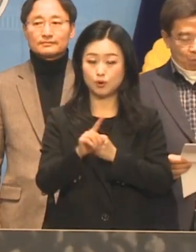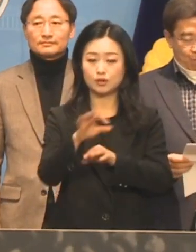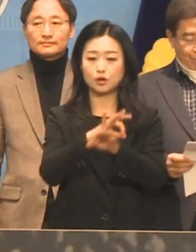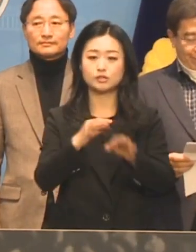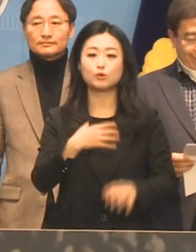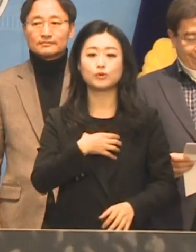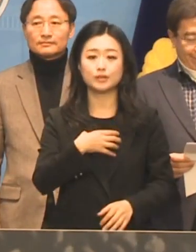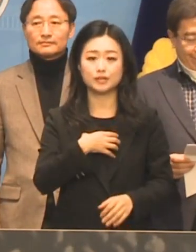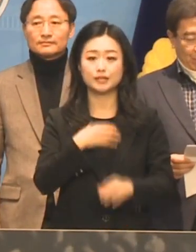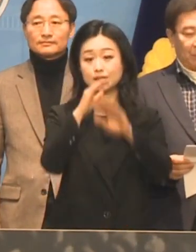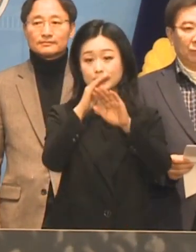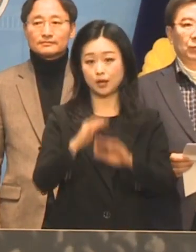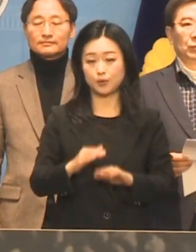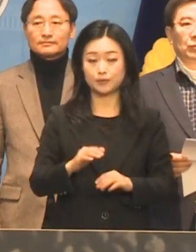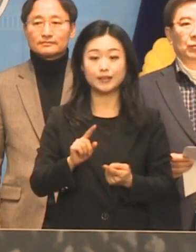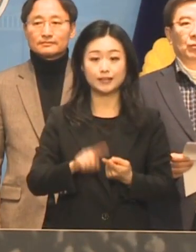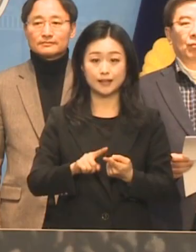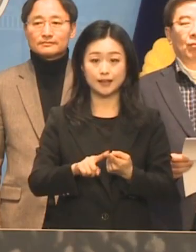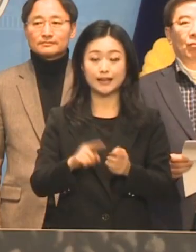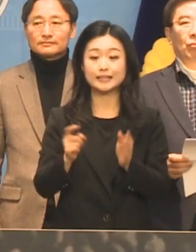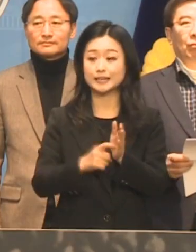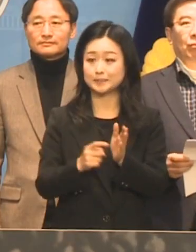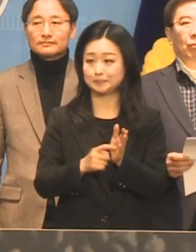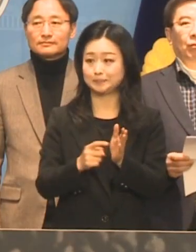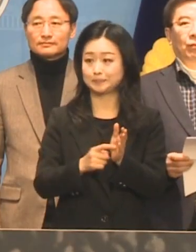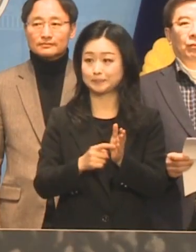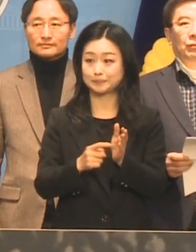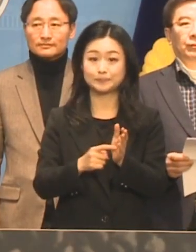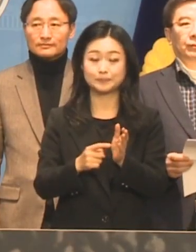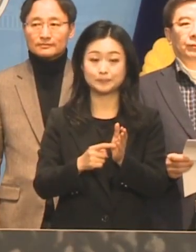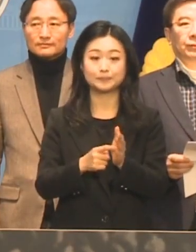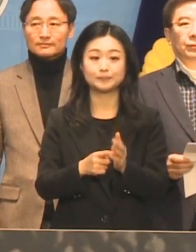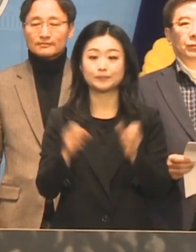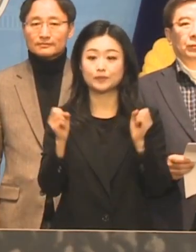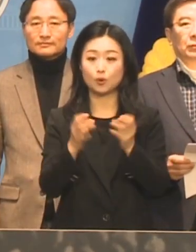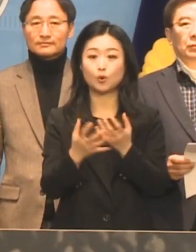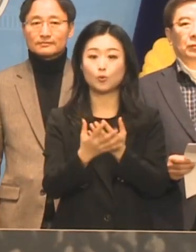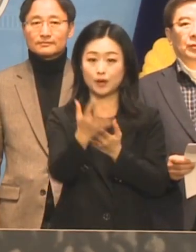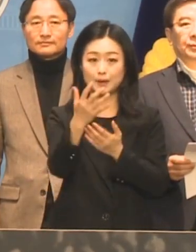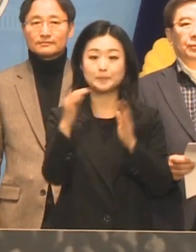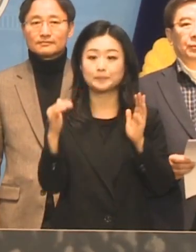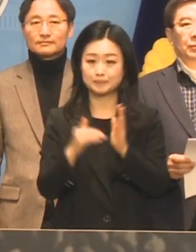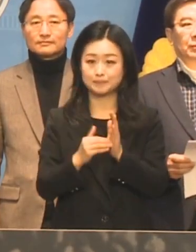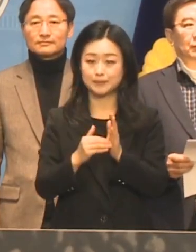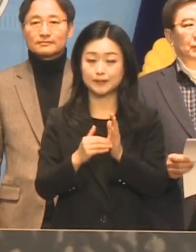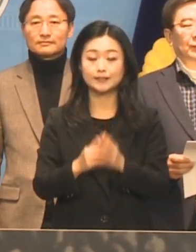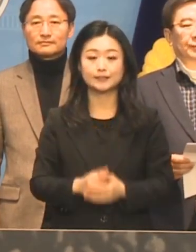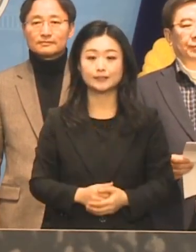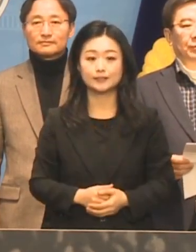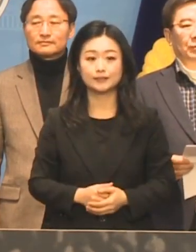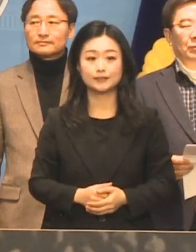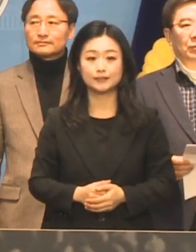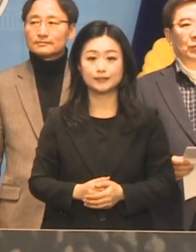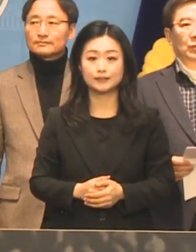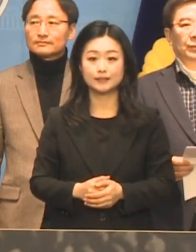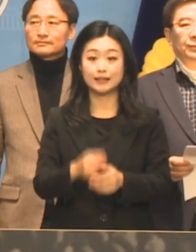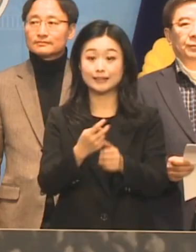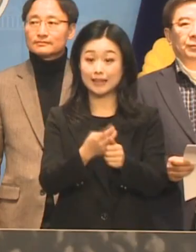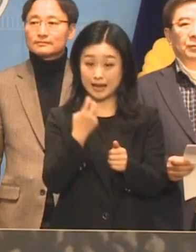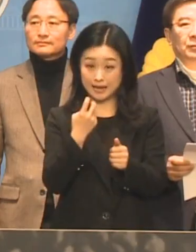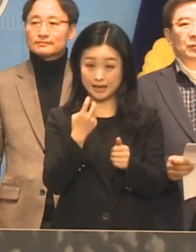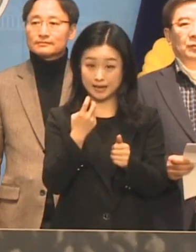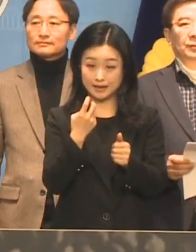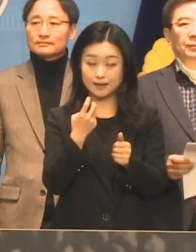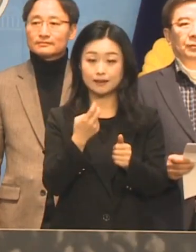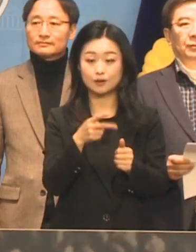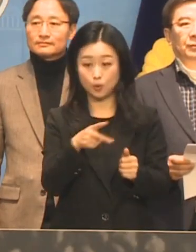경제위기와 관련된 긴급 간담회 토론회를 했습니다. 제목이 탄핵이 경제다라는